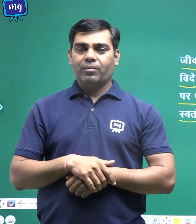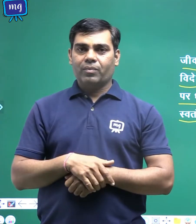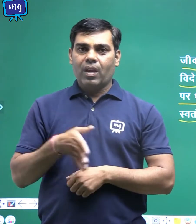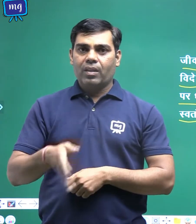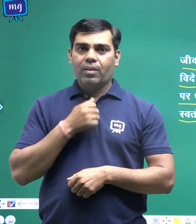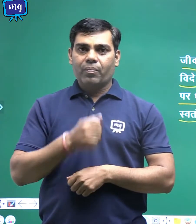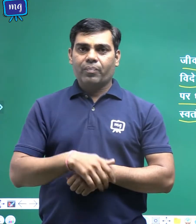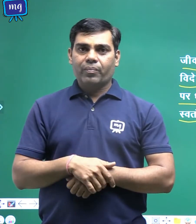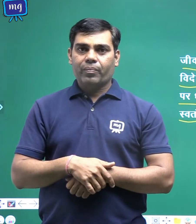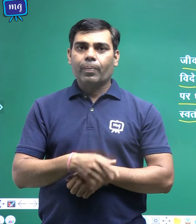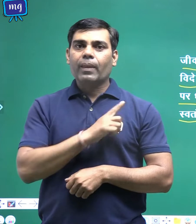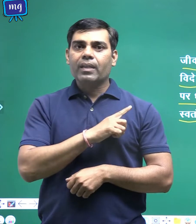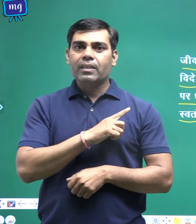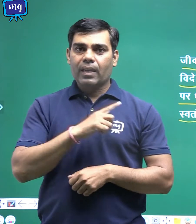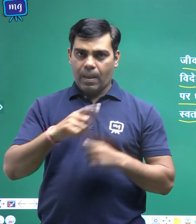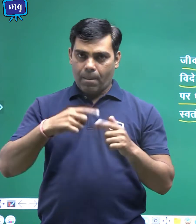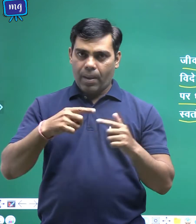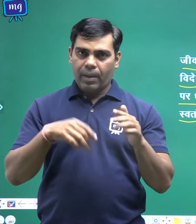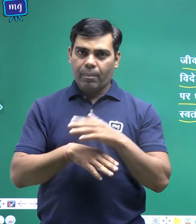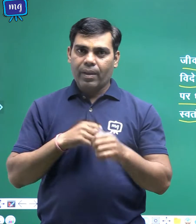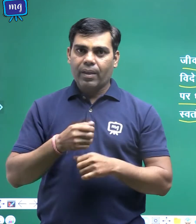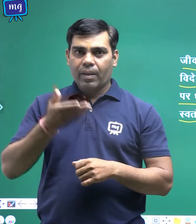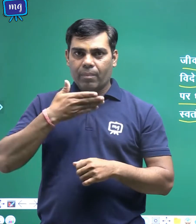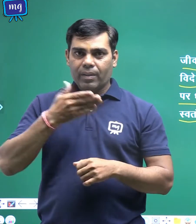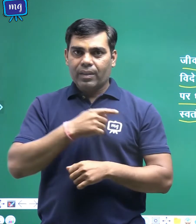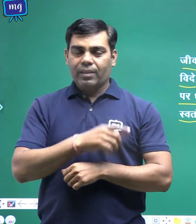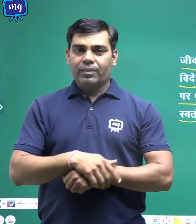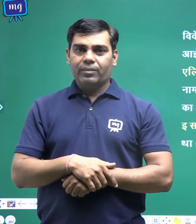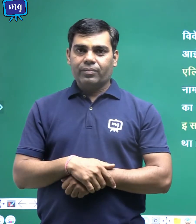आज हम इसके बारे में पढ़ते हैं।